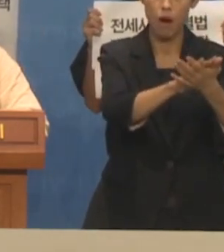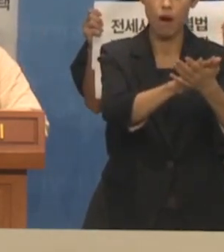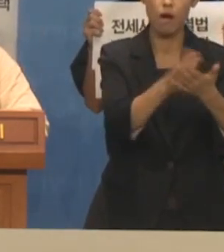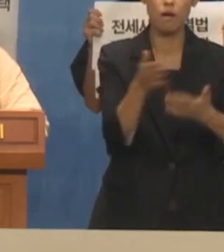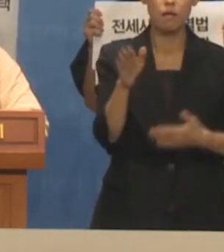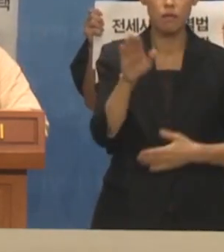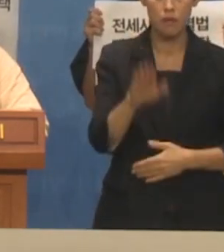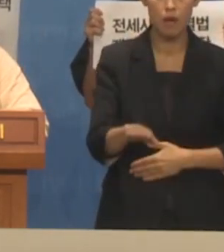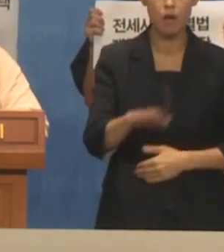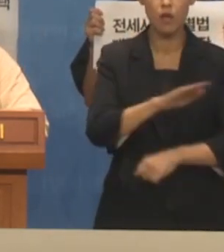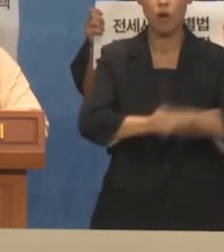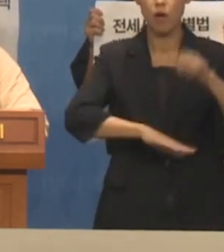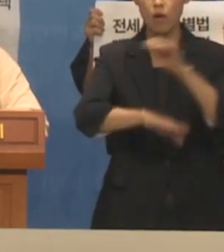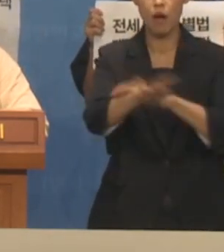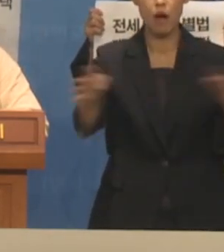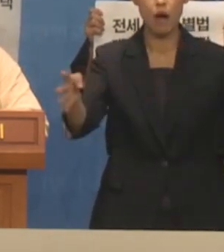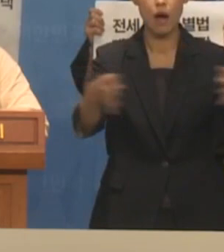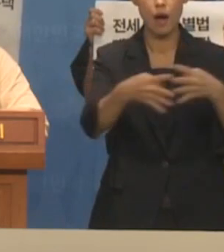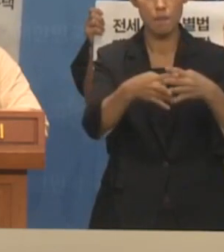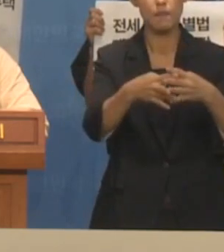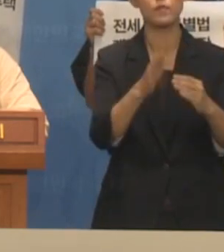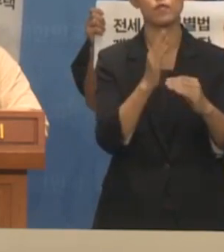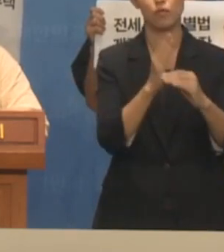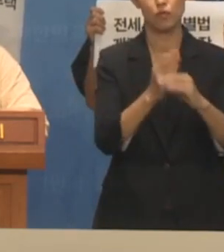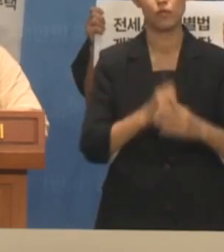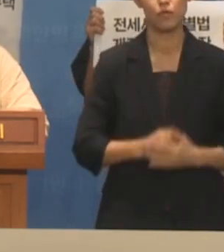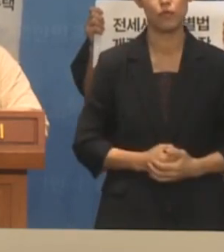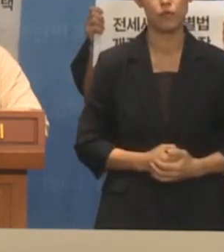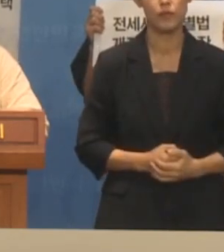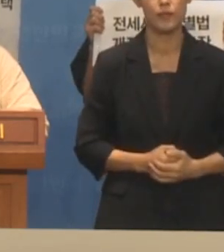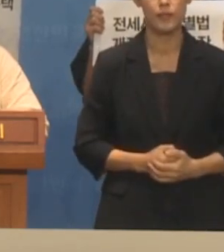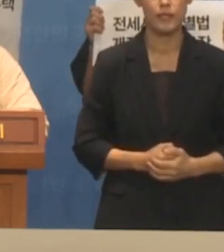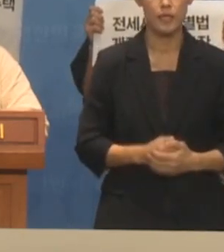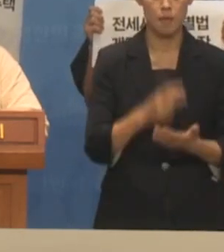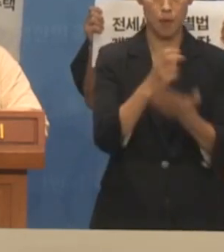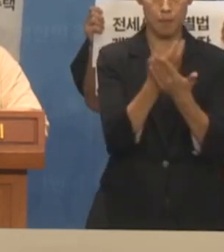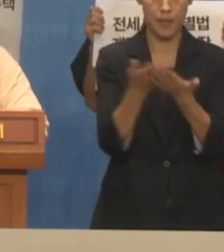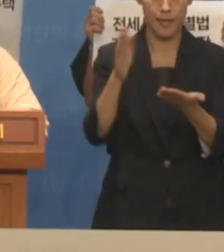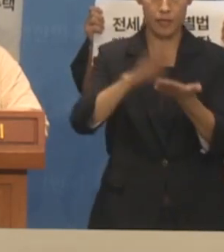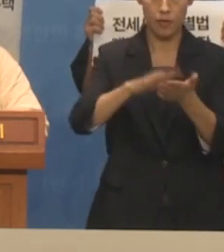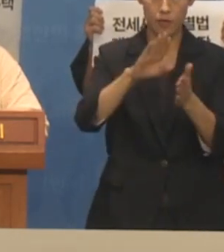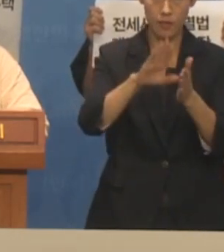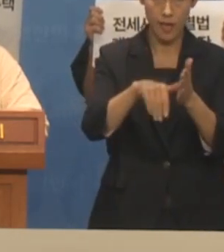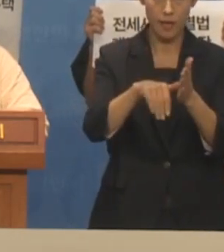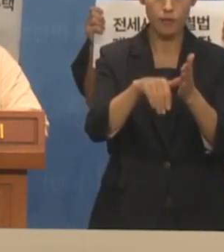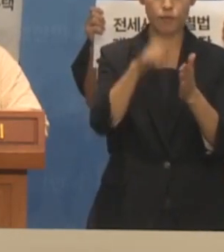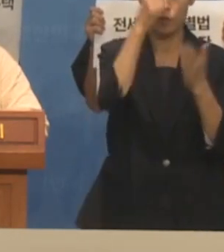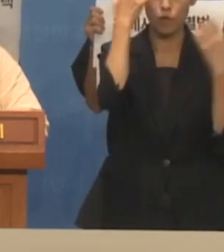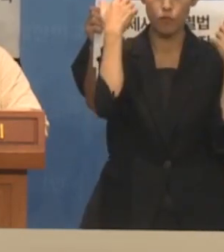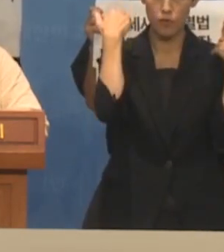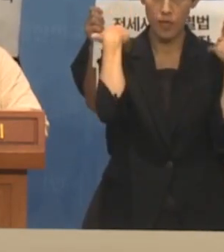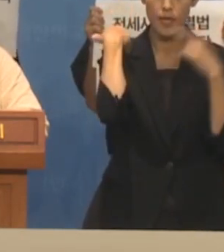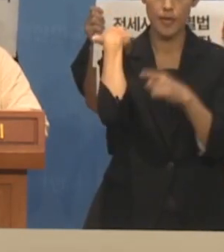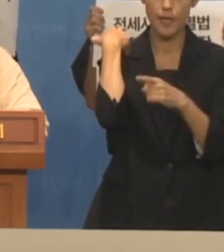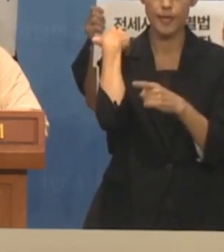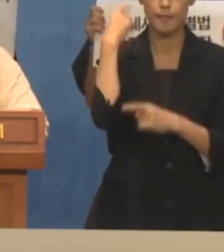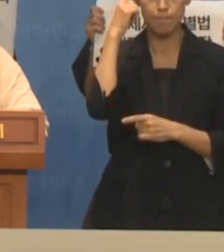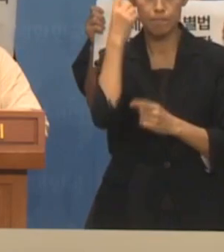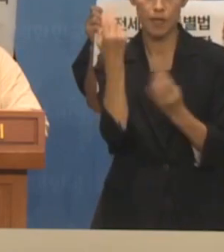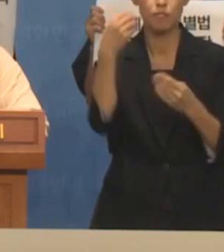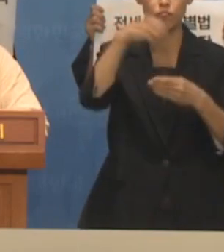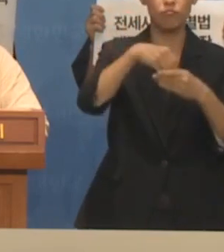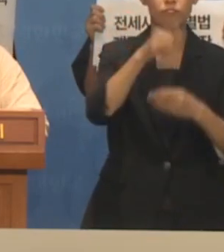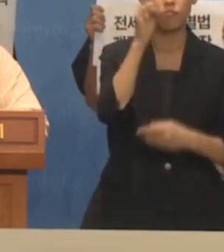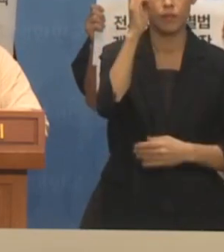거듭하다가 여야가 일부 합의점을 찾아가고 있습니다. 이번 개정안에는 정부의 LH 매입안이 포함될 것으로